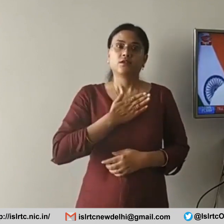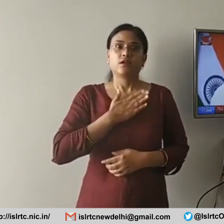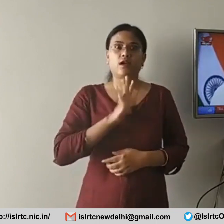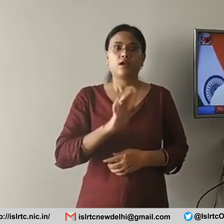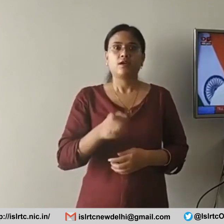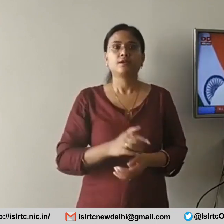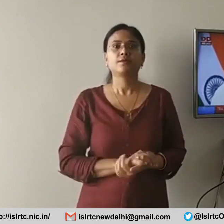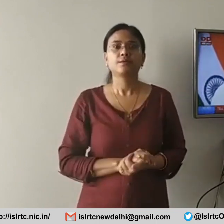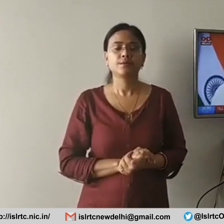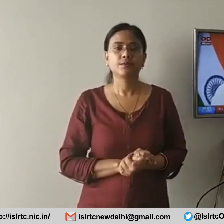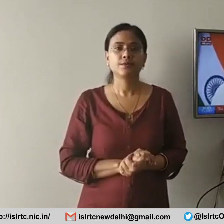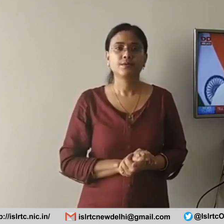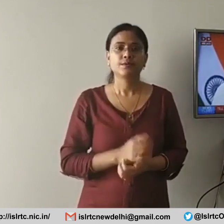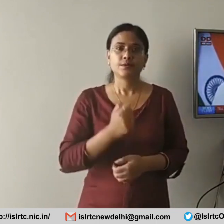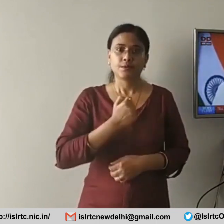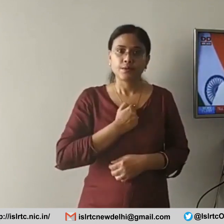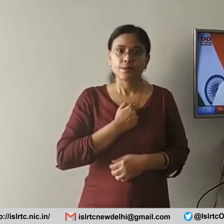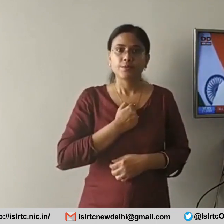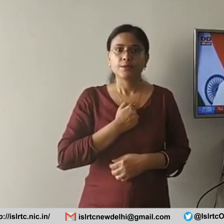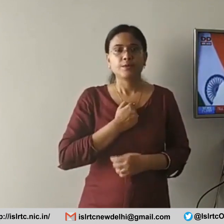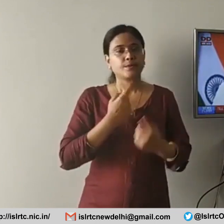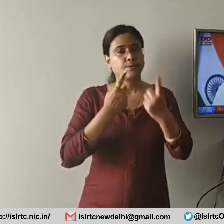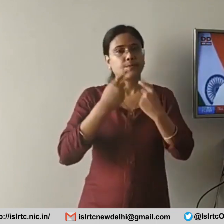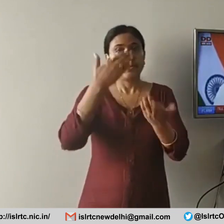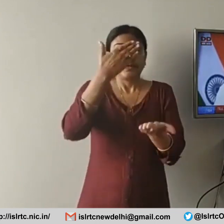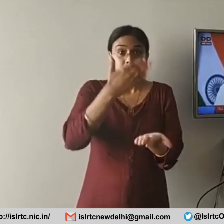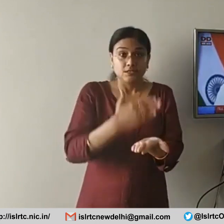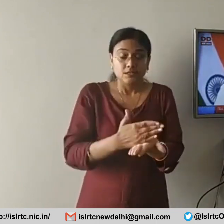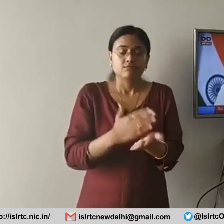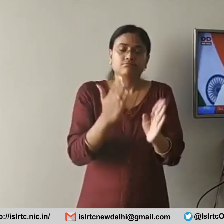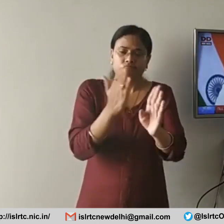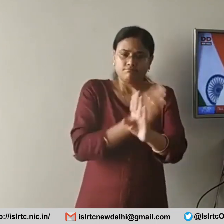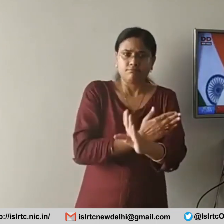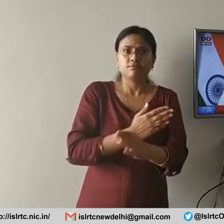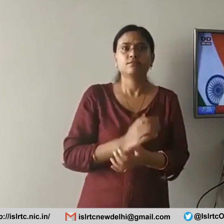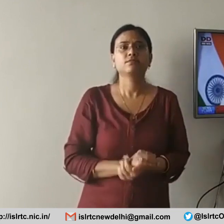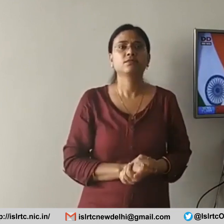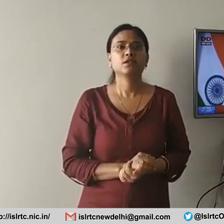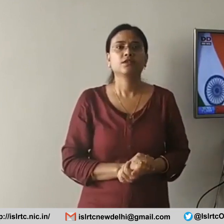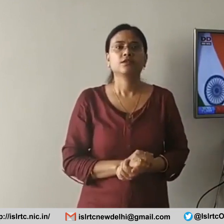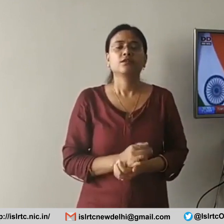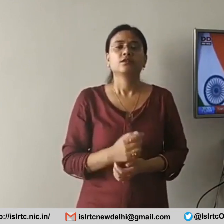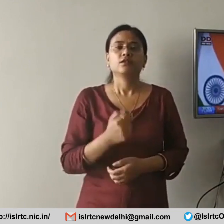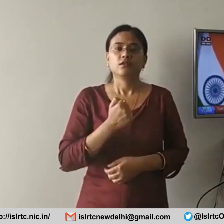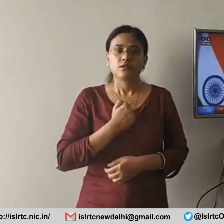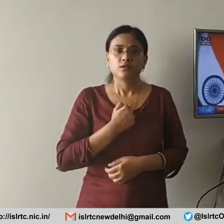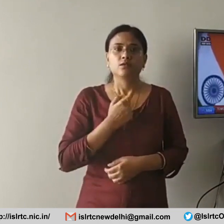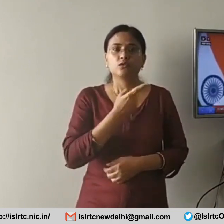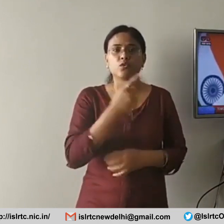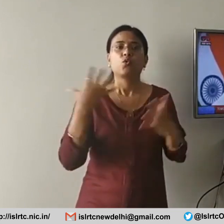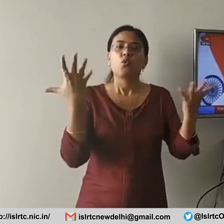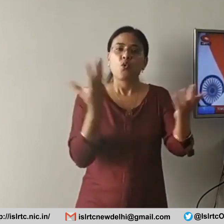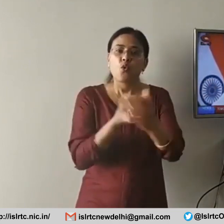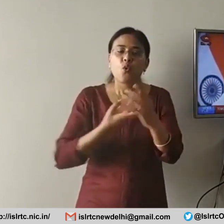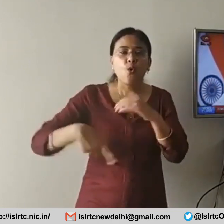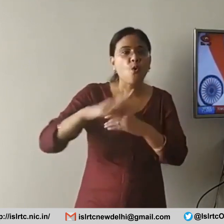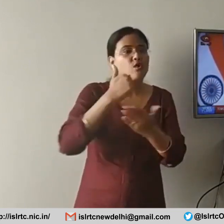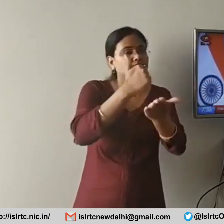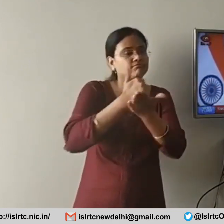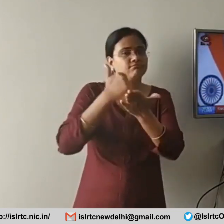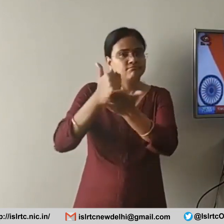साथ मेरी बात समाप्त करने से पहले मैं आपका साथ मांग रहा,